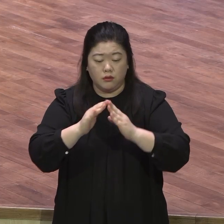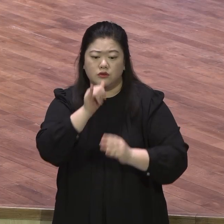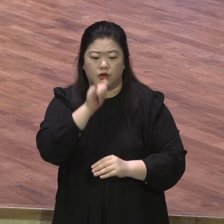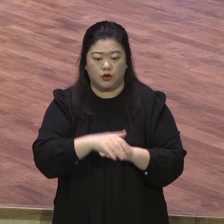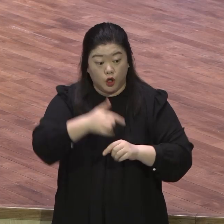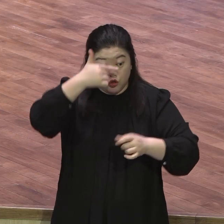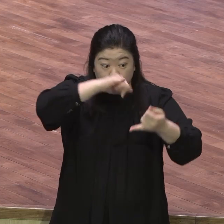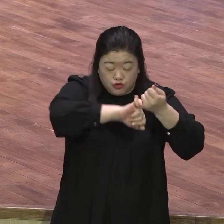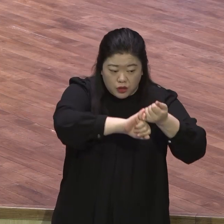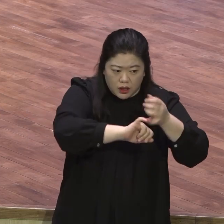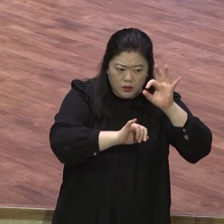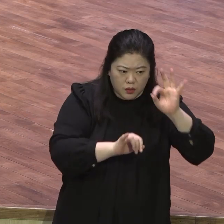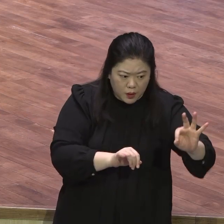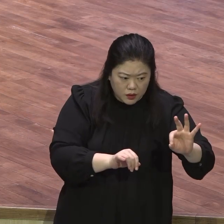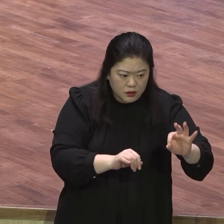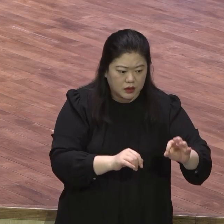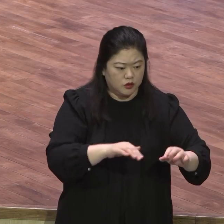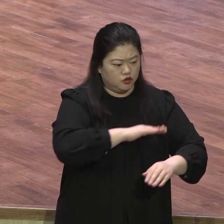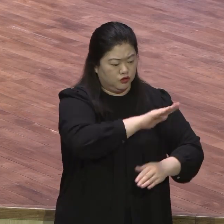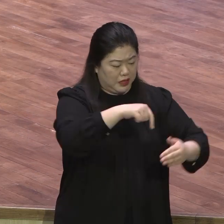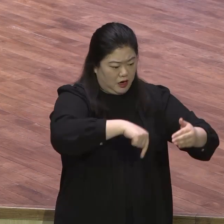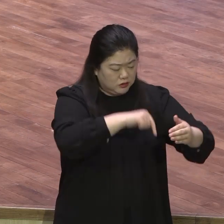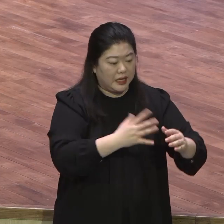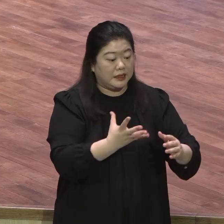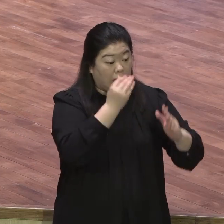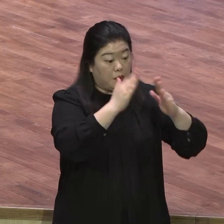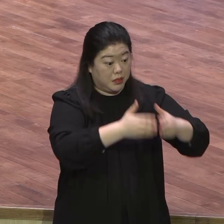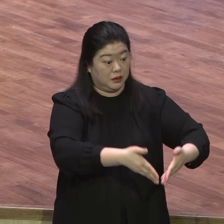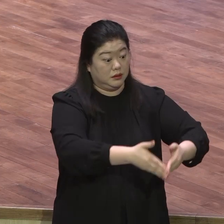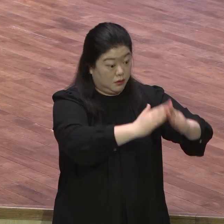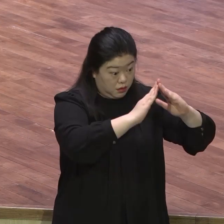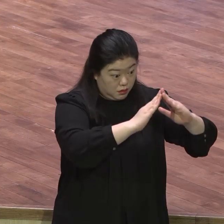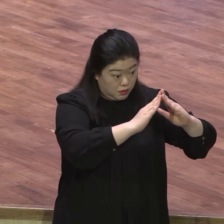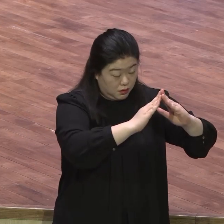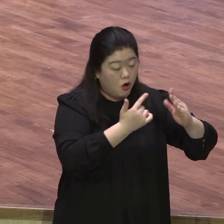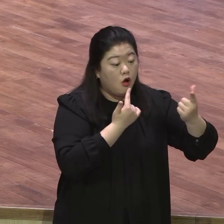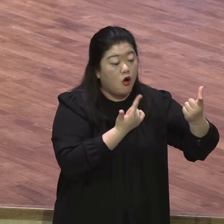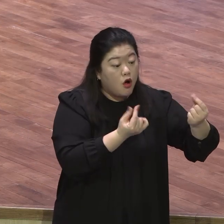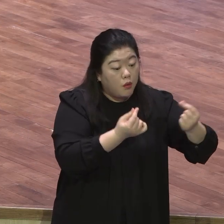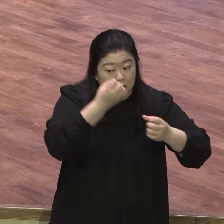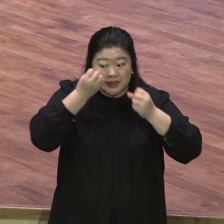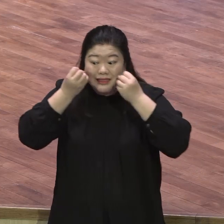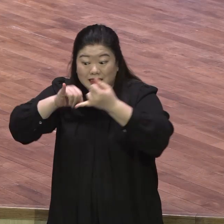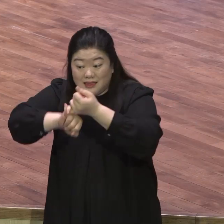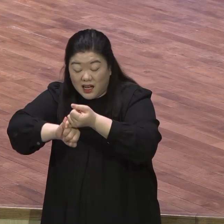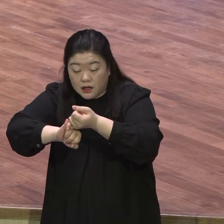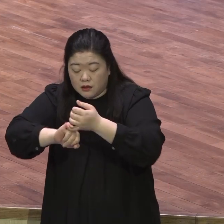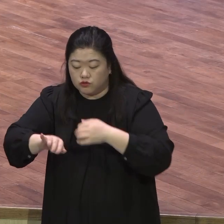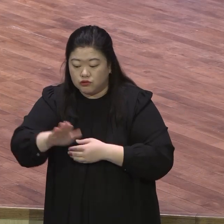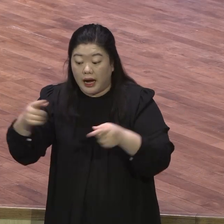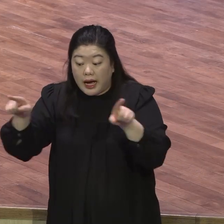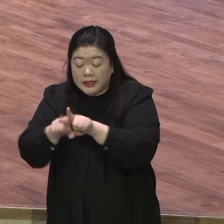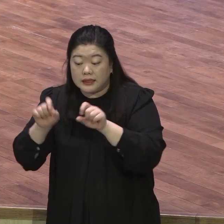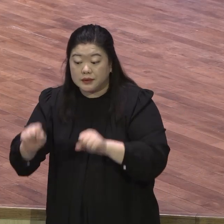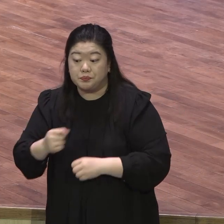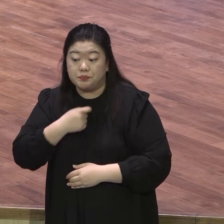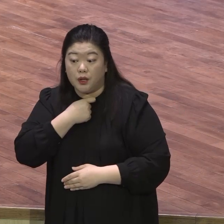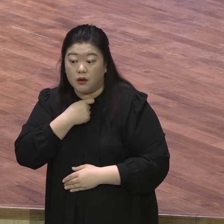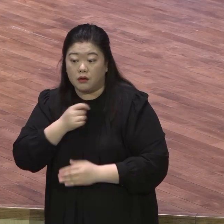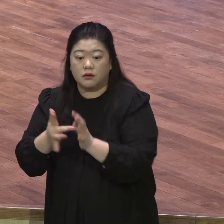구약과 신약은 서로 떨어지는 것이 아니라 전부 연결 연결되어 있어요. 하나님은 우리와 함께 그 아시기를